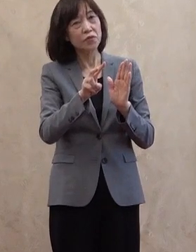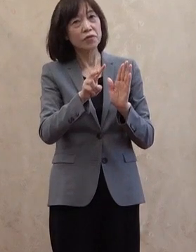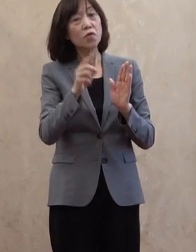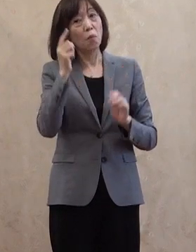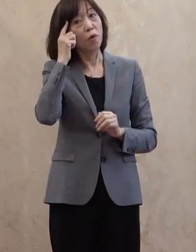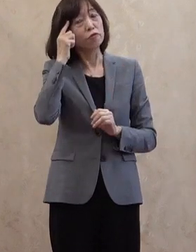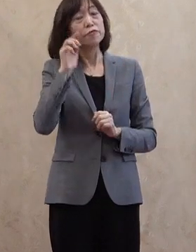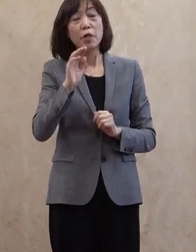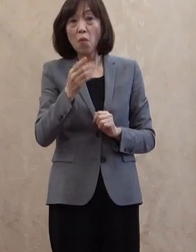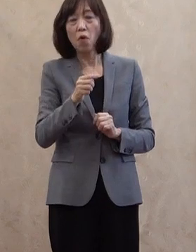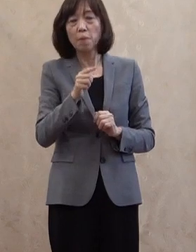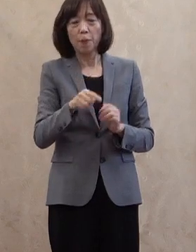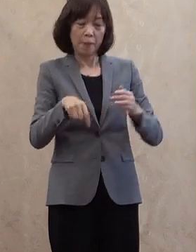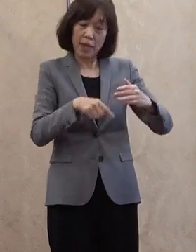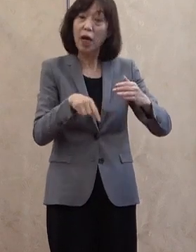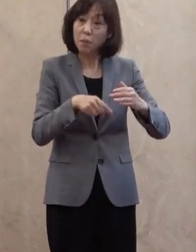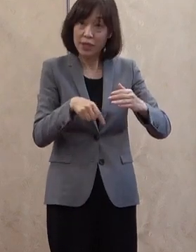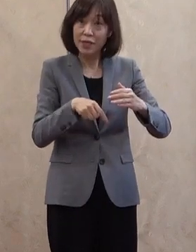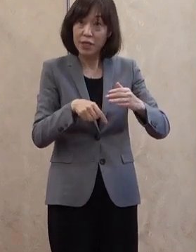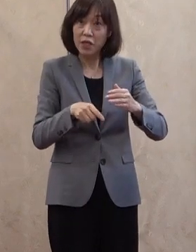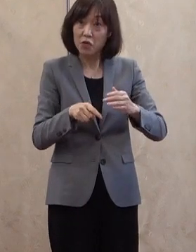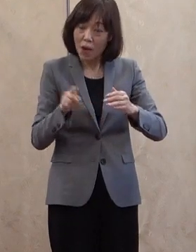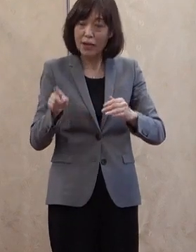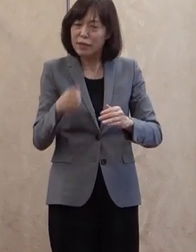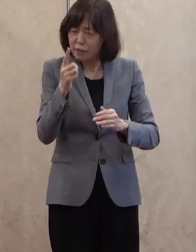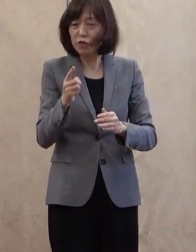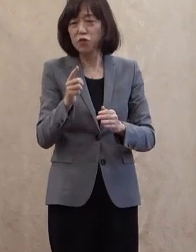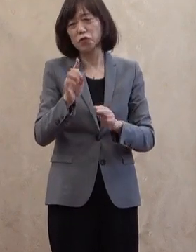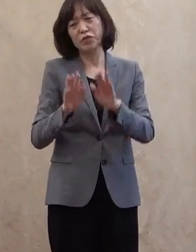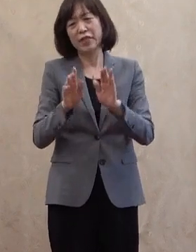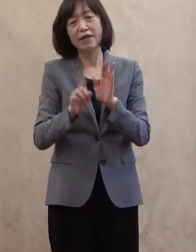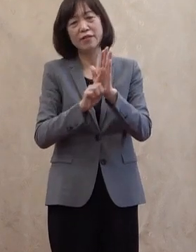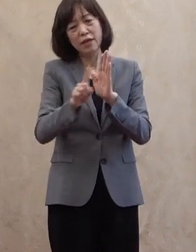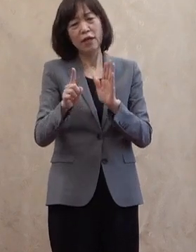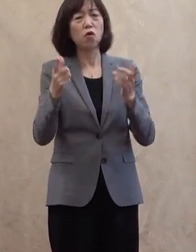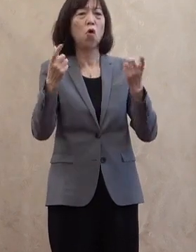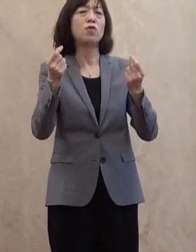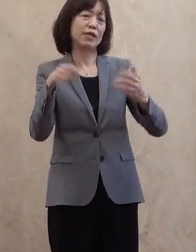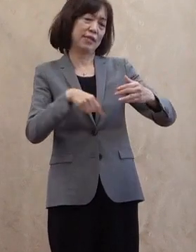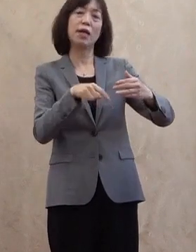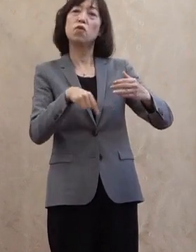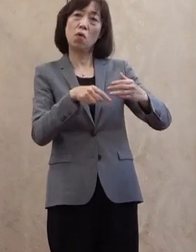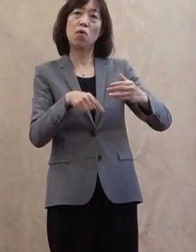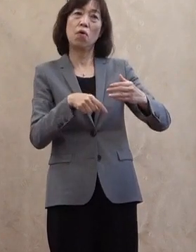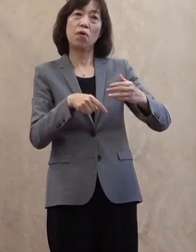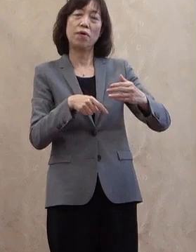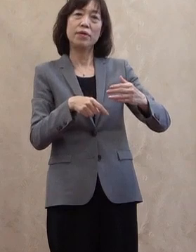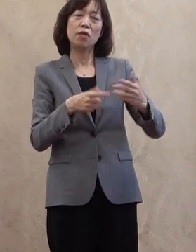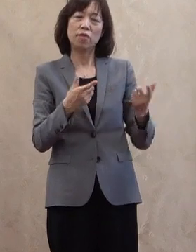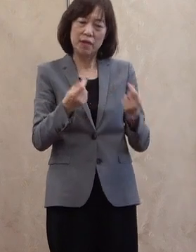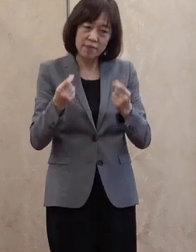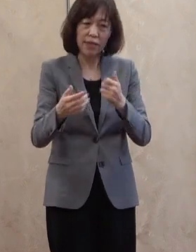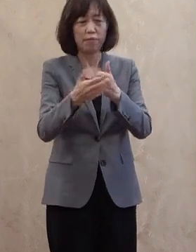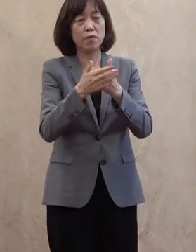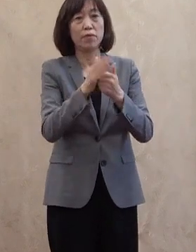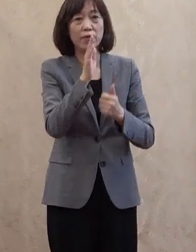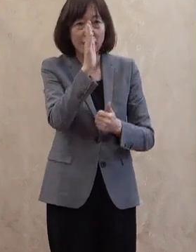は緊急事態宣言とほぼ同じ中身をお願いをしていますので、その徹底をぜひご協力をお願いしたいと思っています。